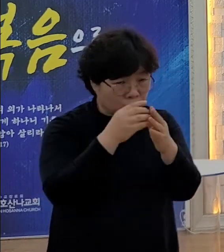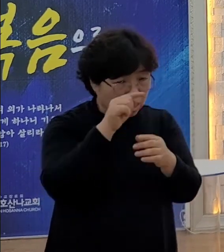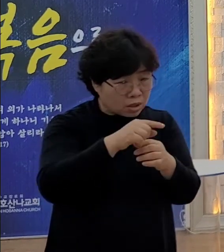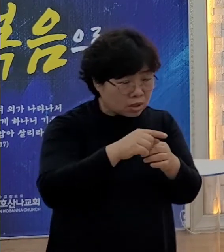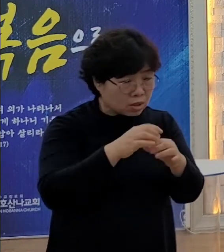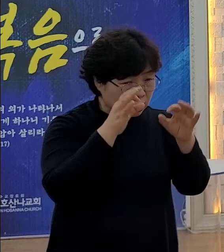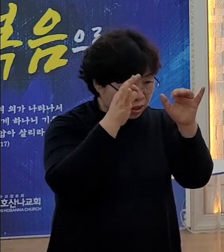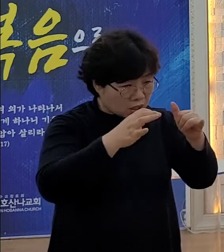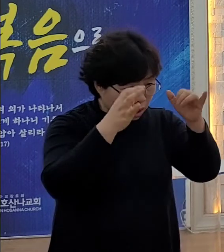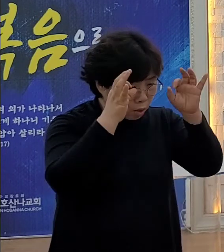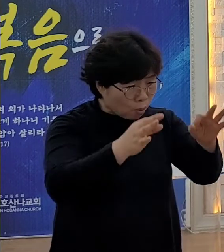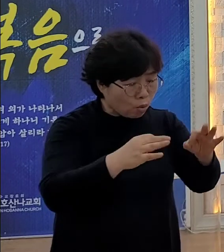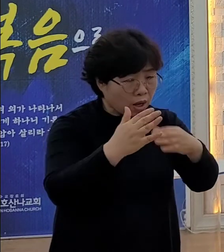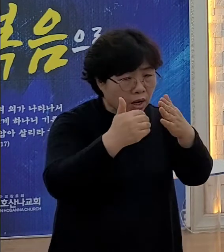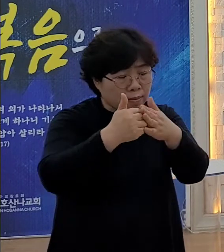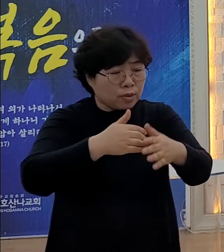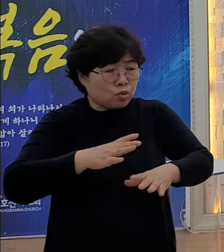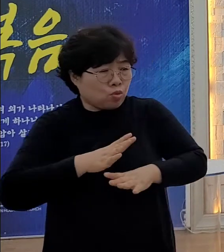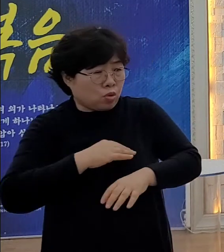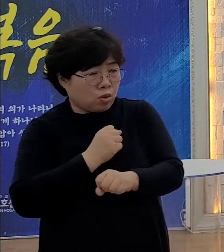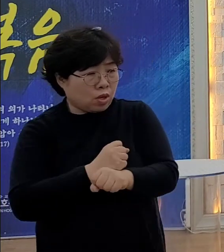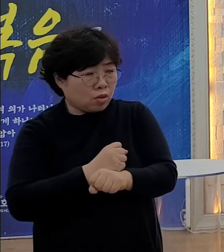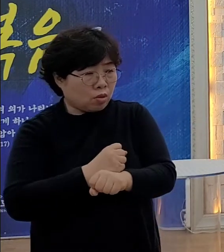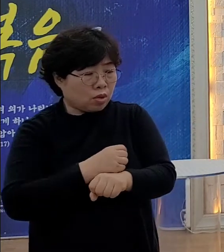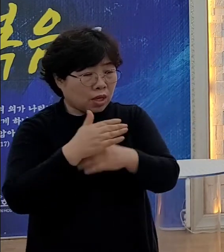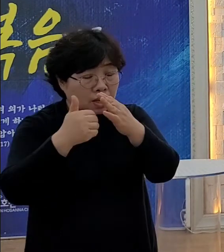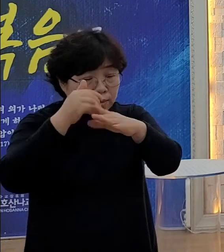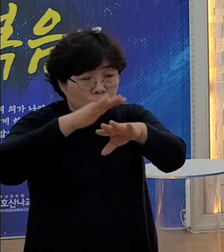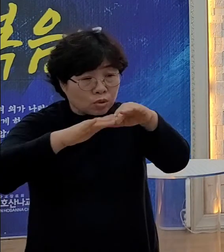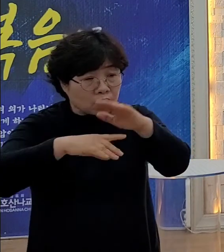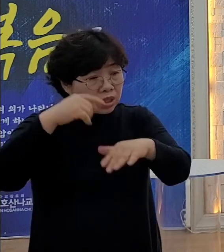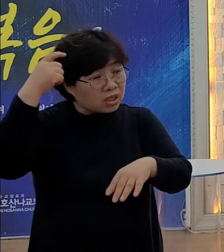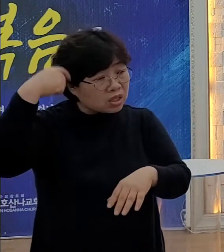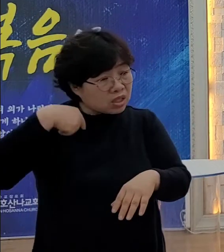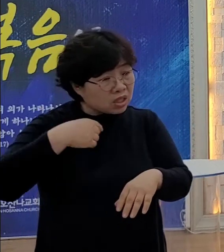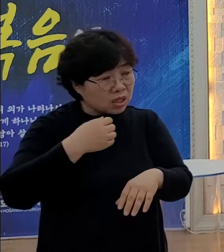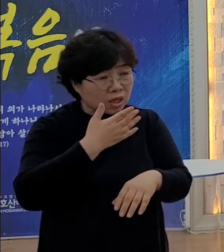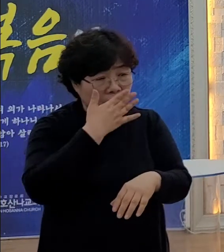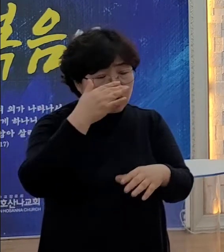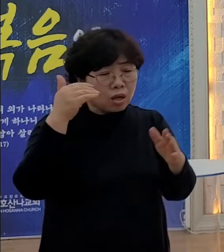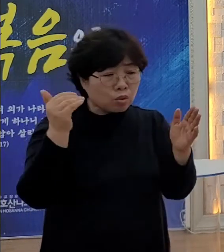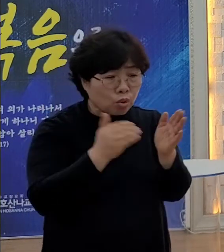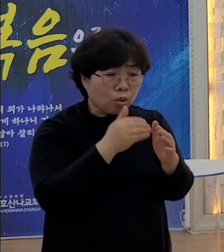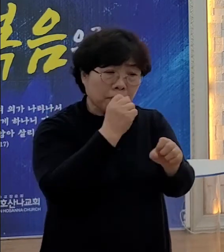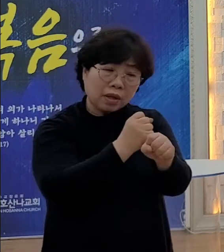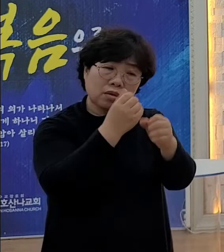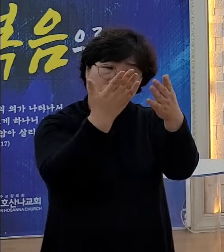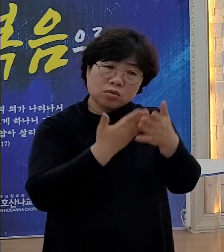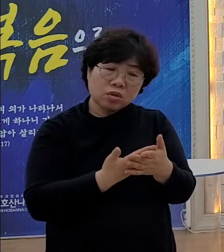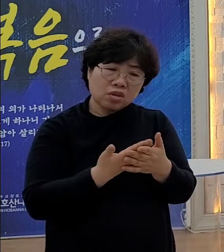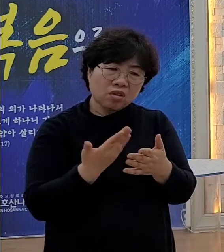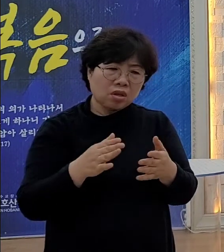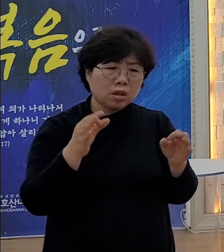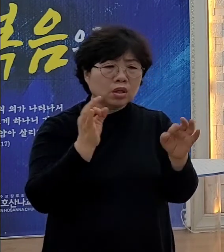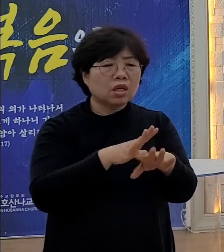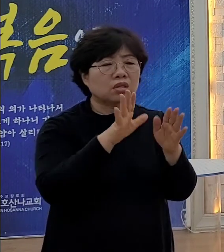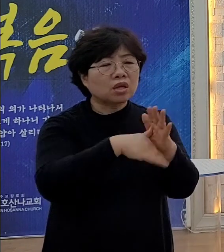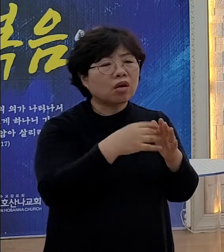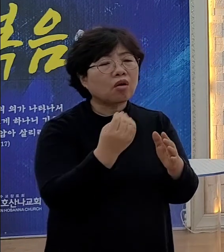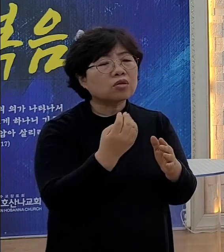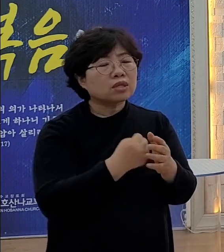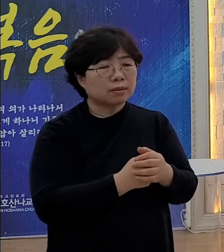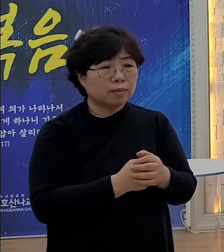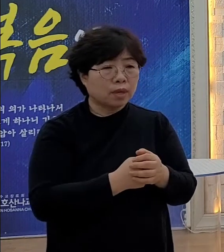하나님을 두려워하고 하나님의 손길을 느낄 수 있도록 빚어졌습니다. 그런데 이게 언제부터 없어졌습니까? 범죄함으로.